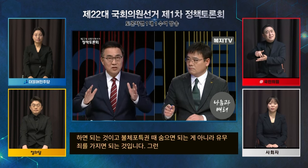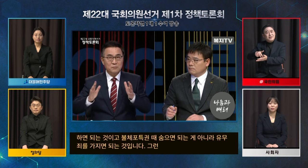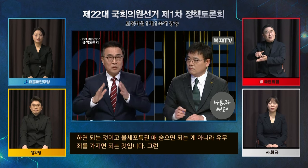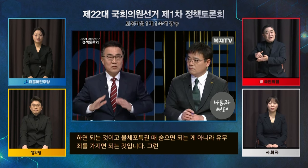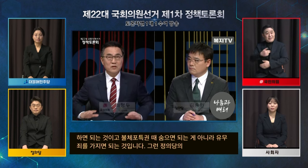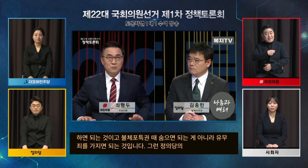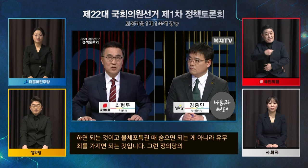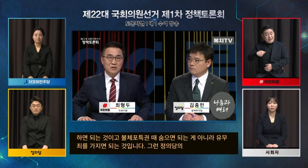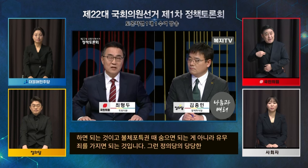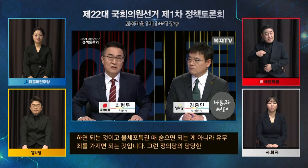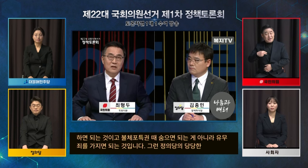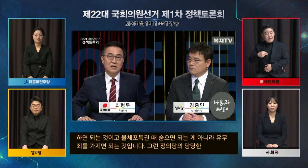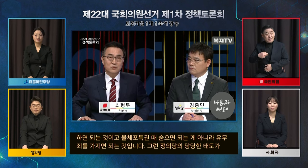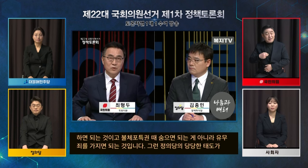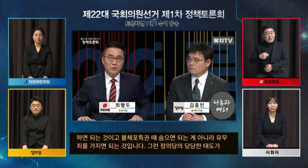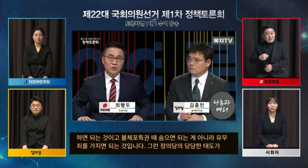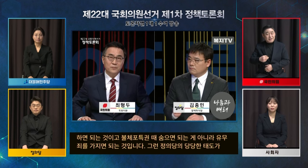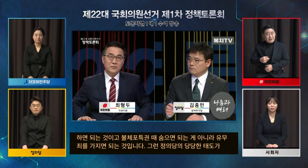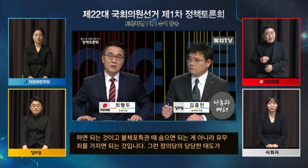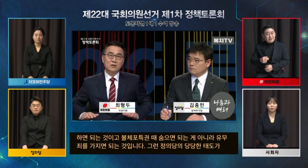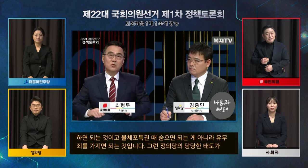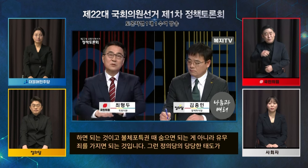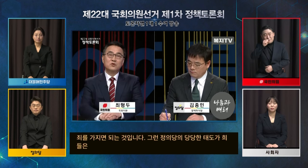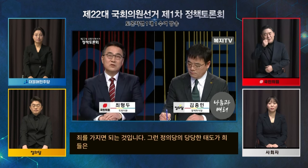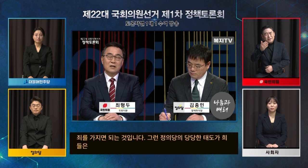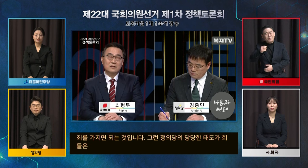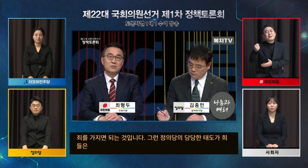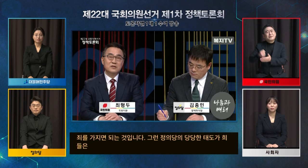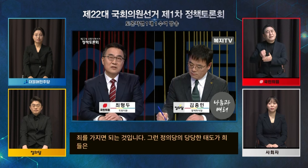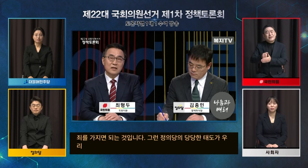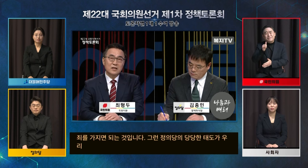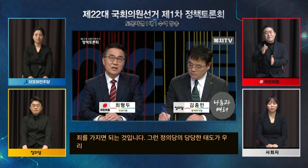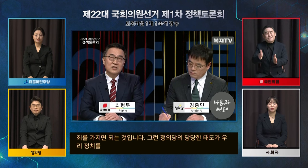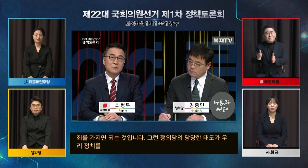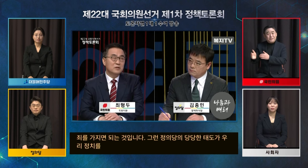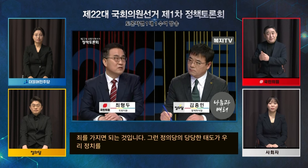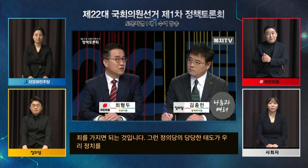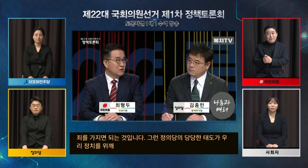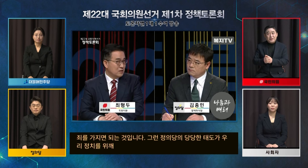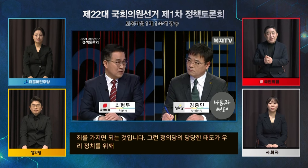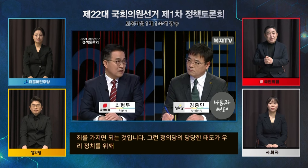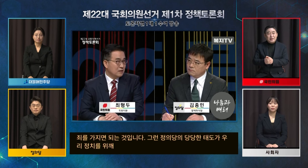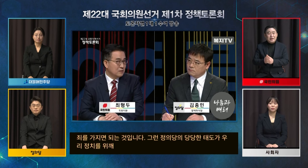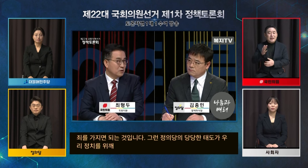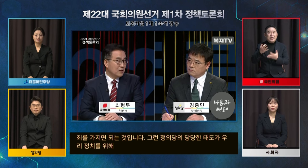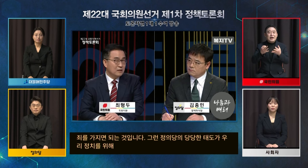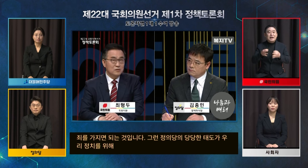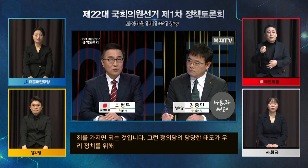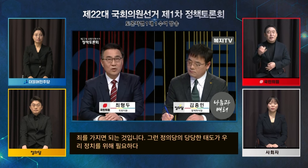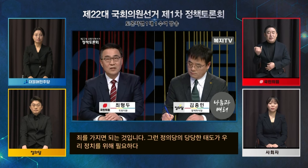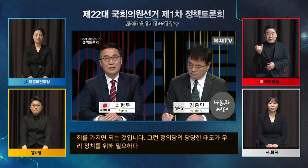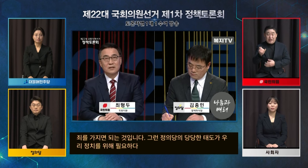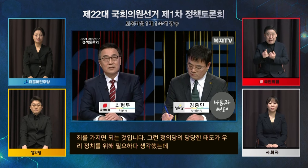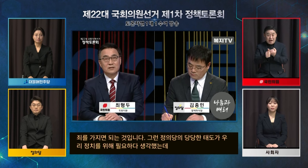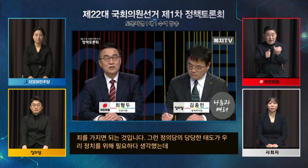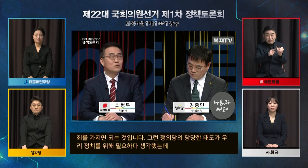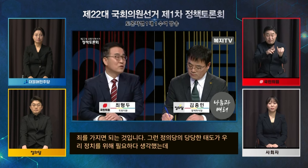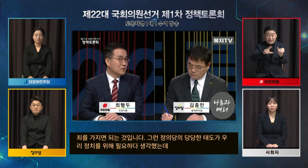우리 정치를 바라잡기 위해서 필요했다고 생각했는데 그게 아쉬웠고요. 도이처모터 사건은 벌써 이게 10여 년 전에 지난 사건입니다. 그리고